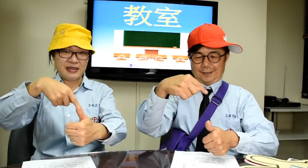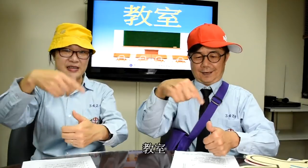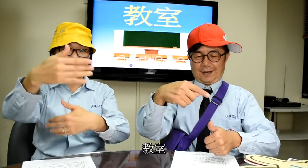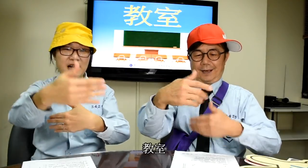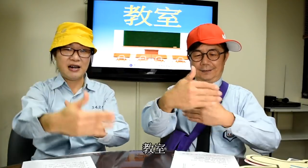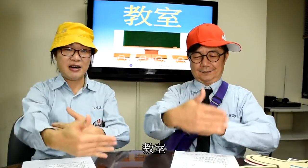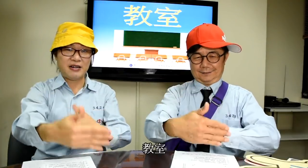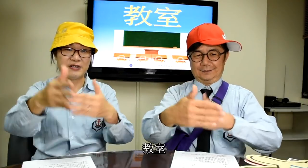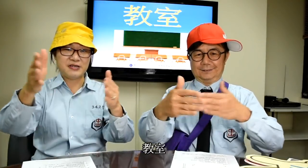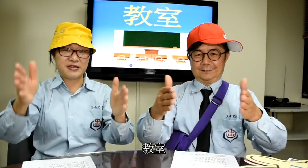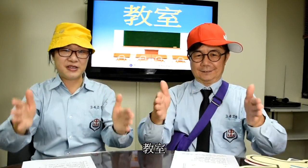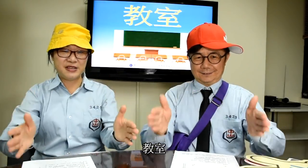教室。